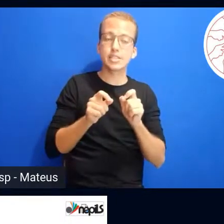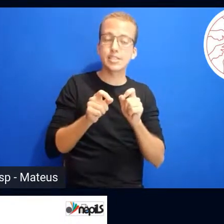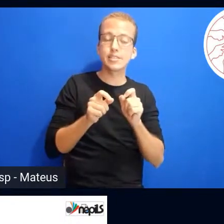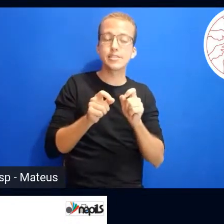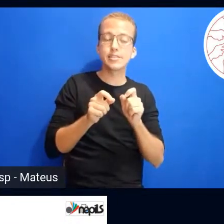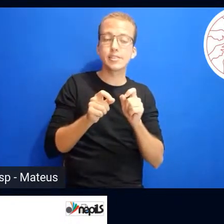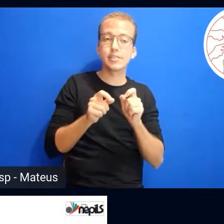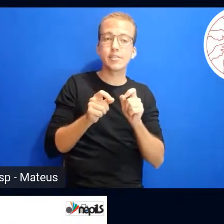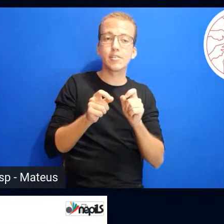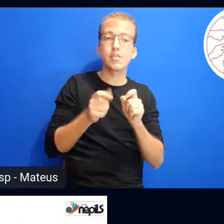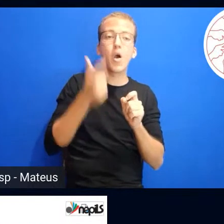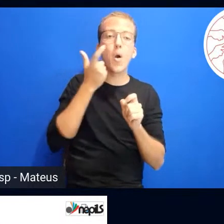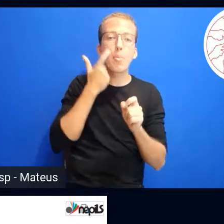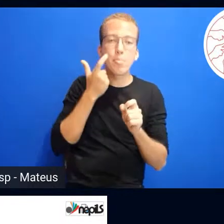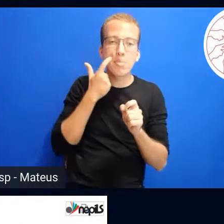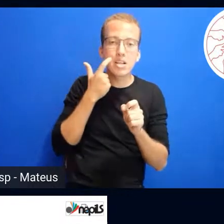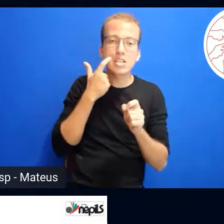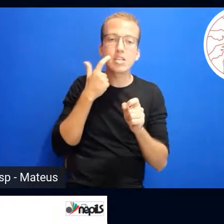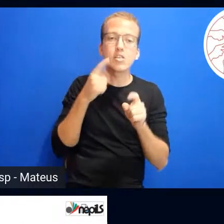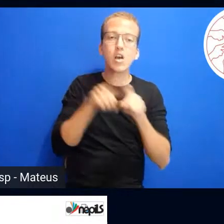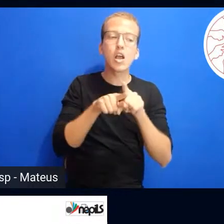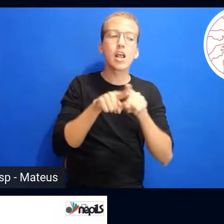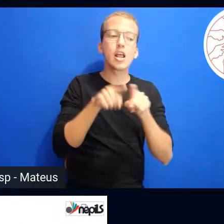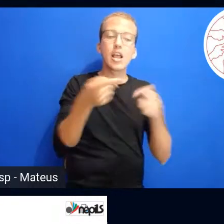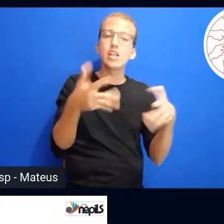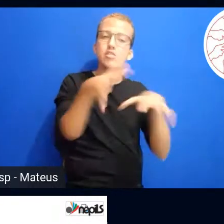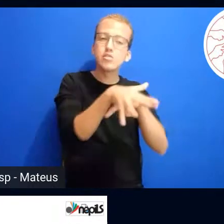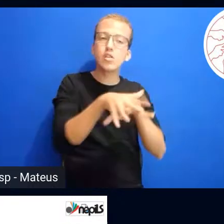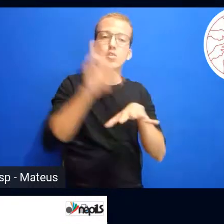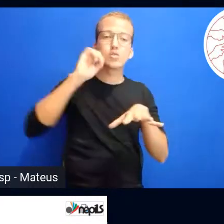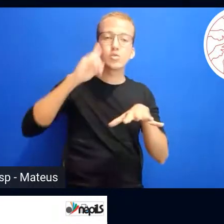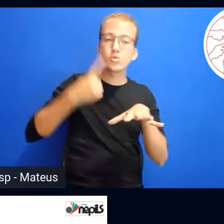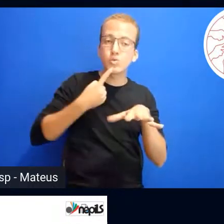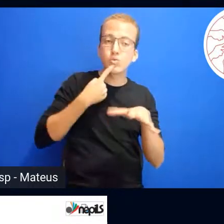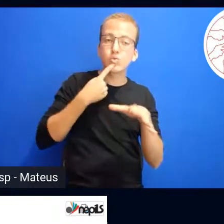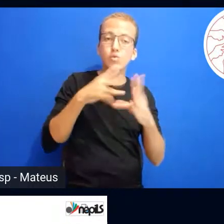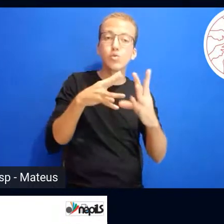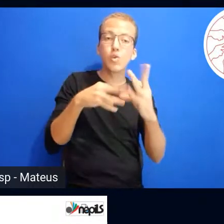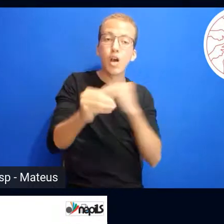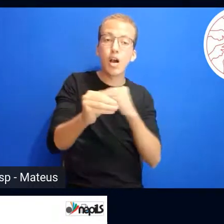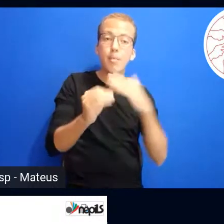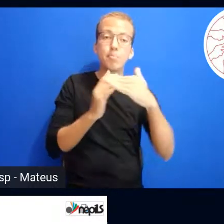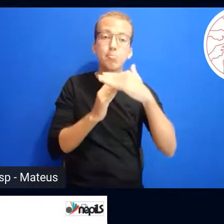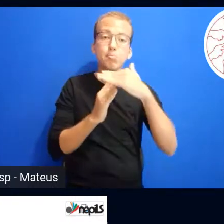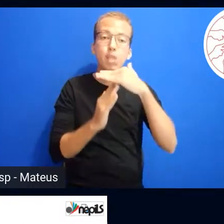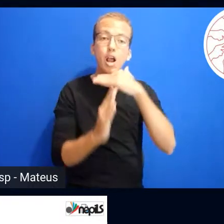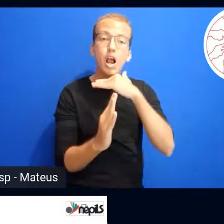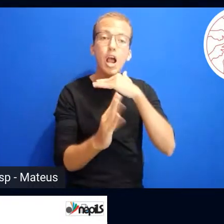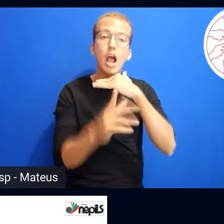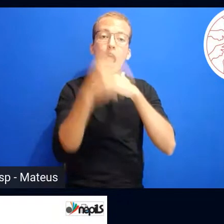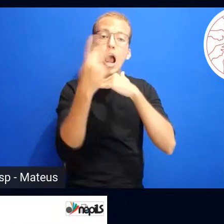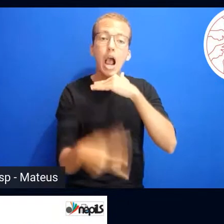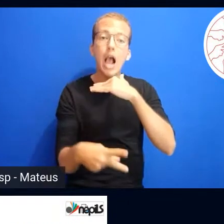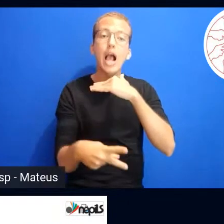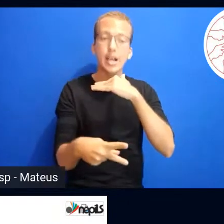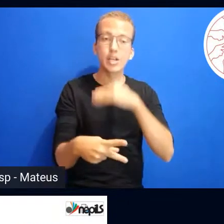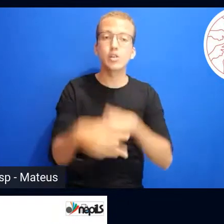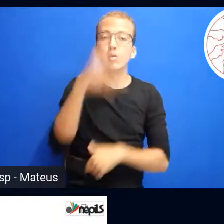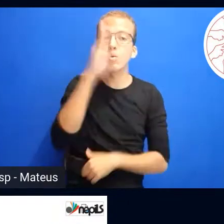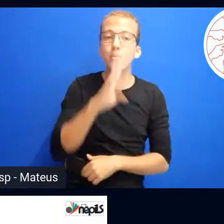como tem sido feita a inclusão de surdos refugiados aqui no nosso país, no Brasil. mais